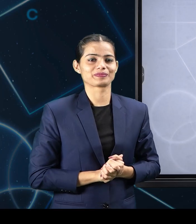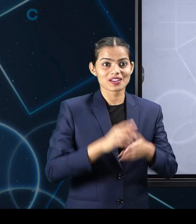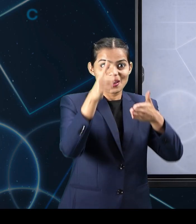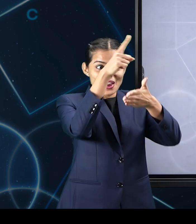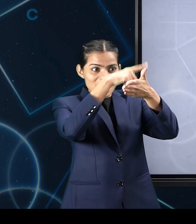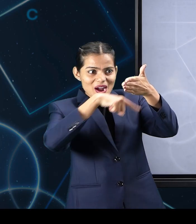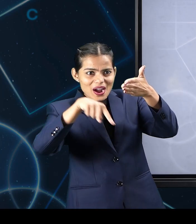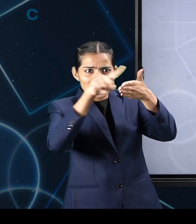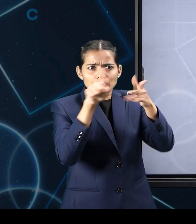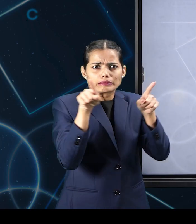क्षेत्र।